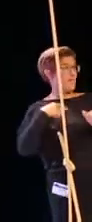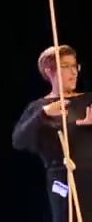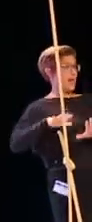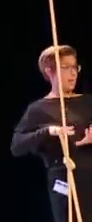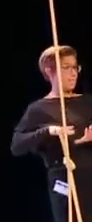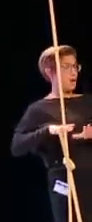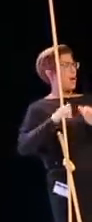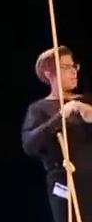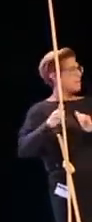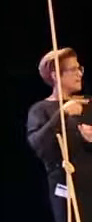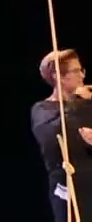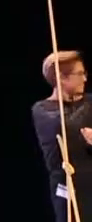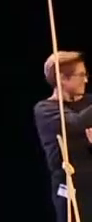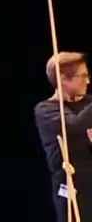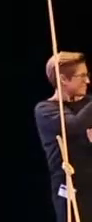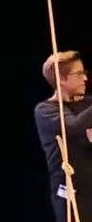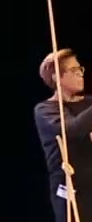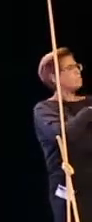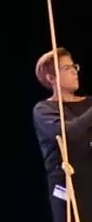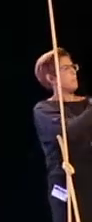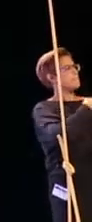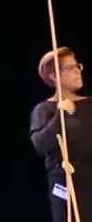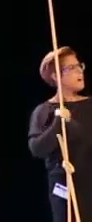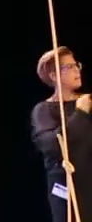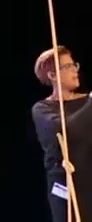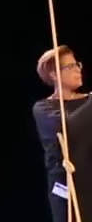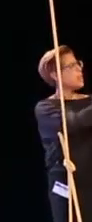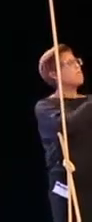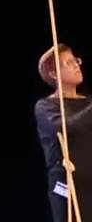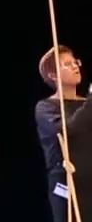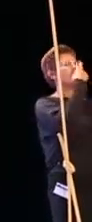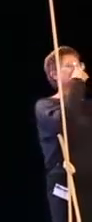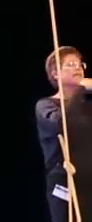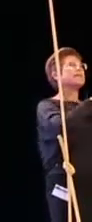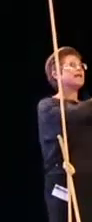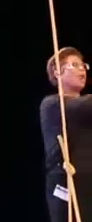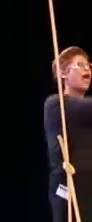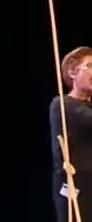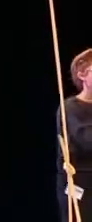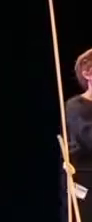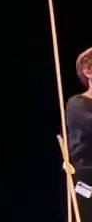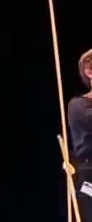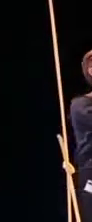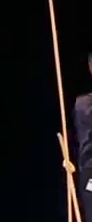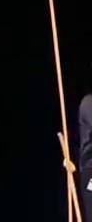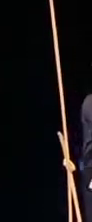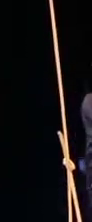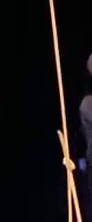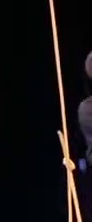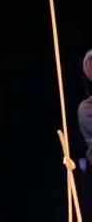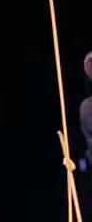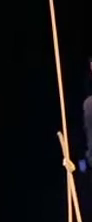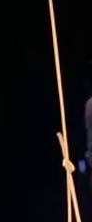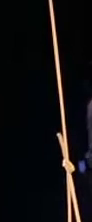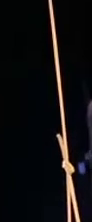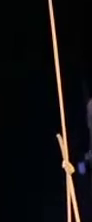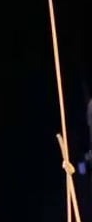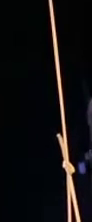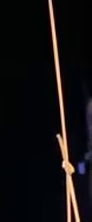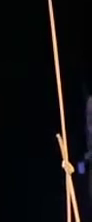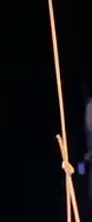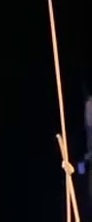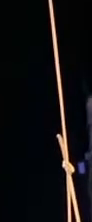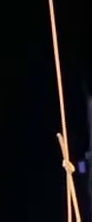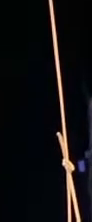att det ska vara billigare att åka tåg än att ta flyget. Att det serveras vegetarisk mat i skolorna. Vi kan ju säga så här,